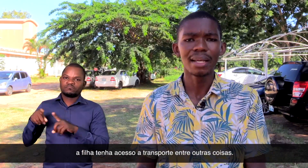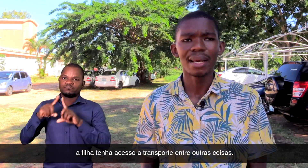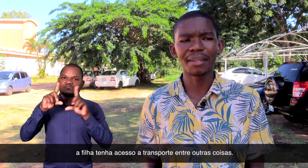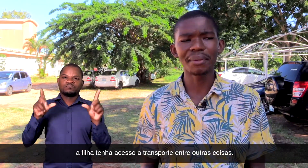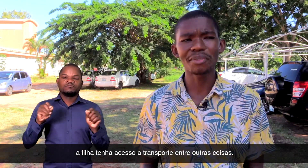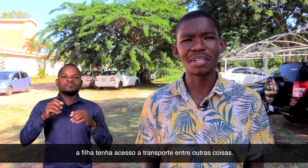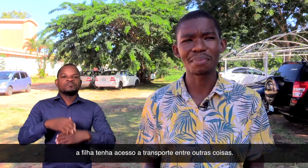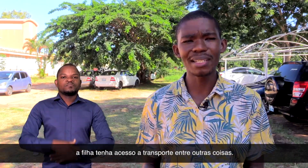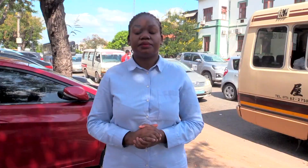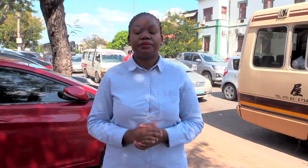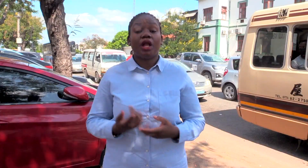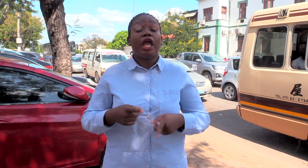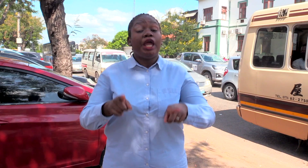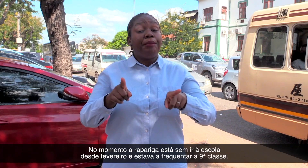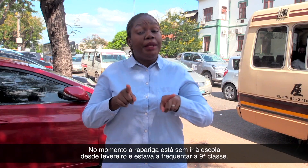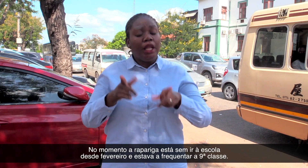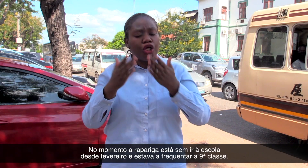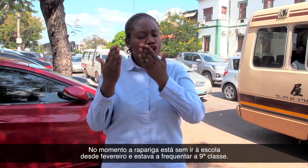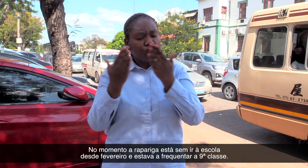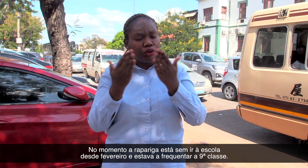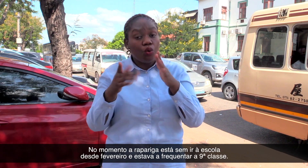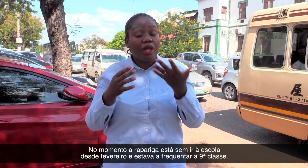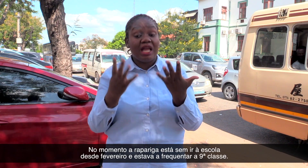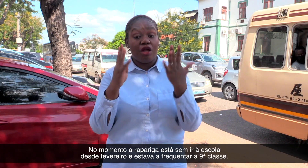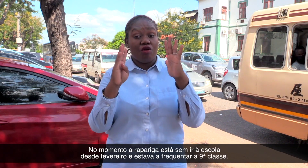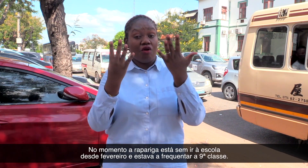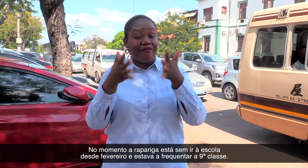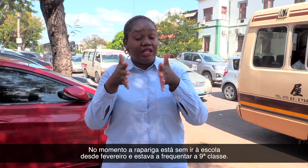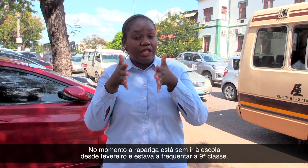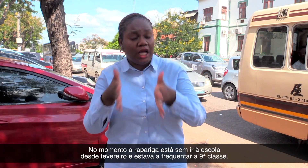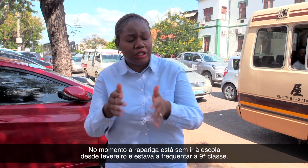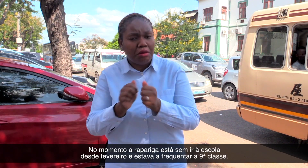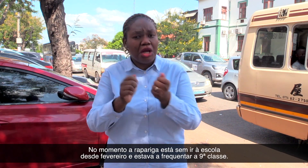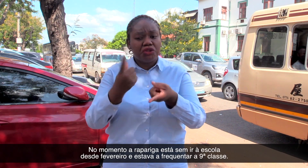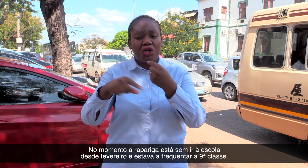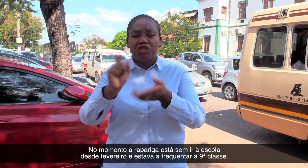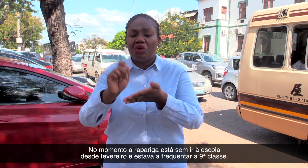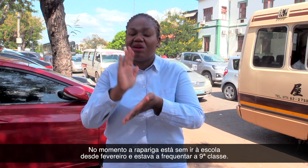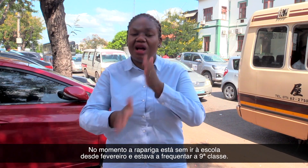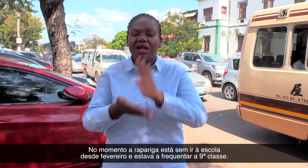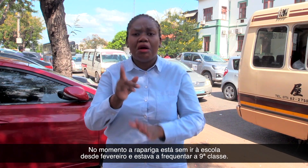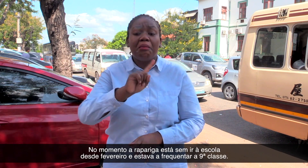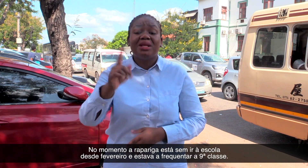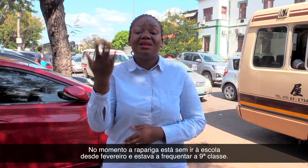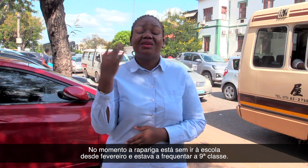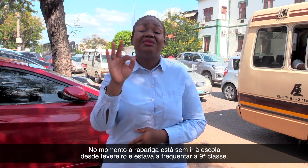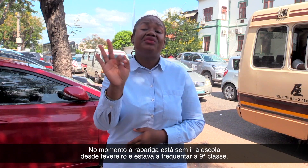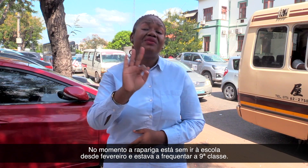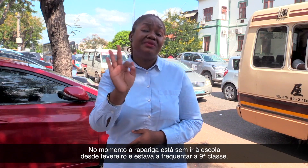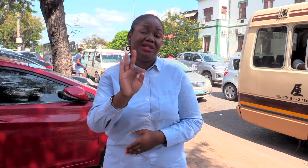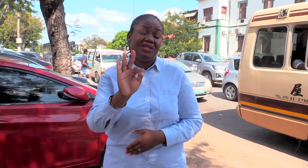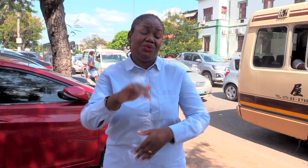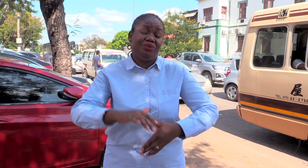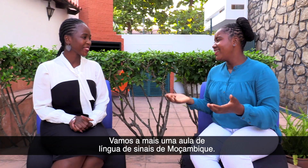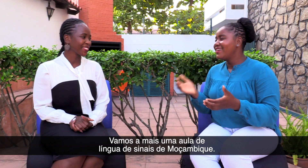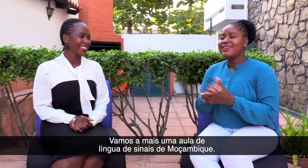transporte, entre outras coisas. No momento, a rapariga está sem ir à escola desde fevereiro e estava a frequentar a 9ª classe.